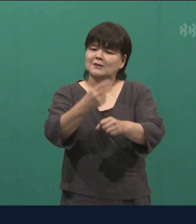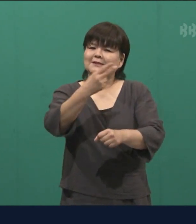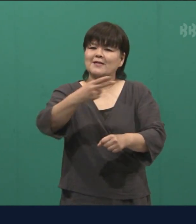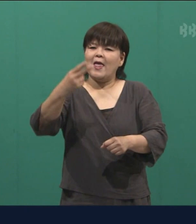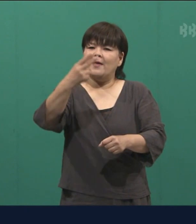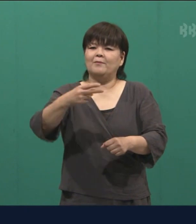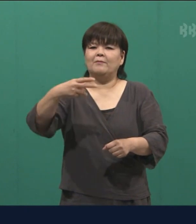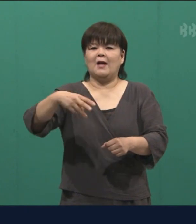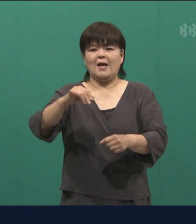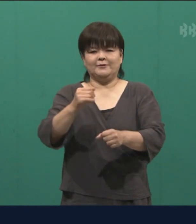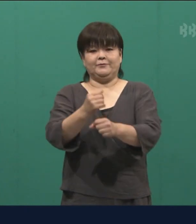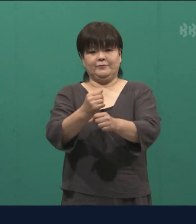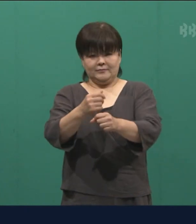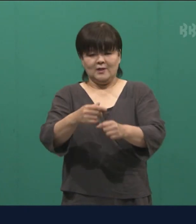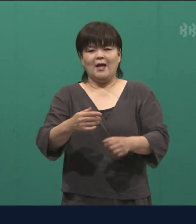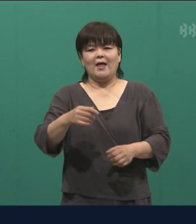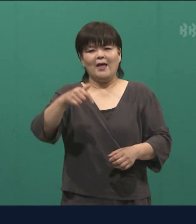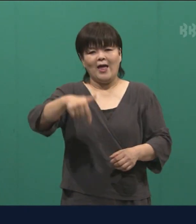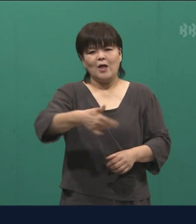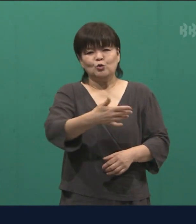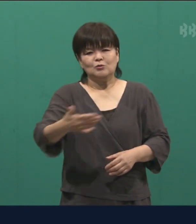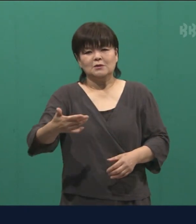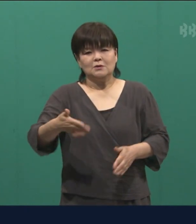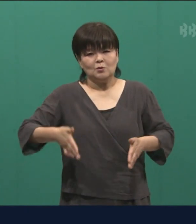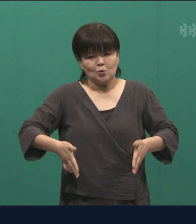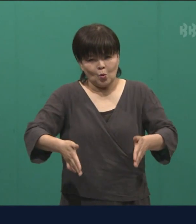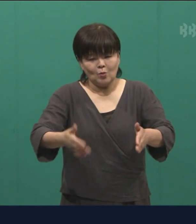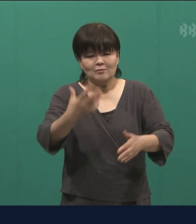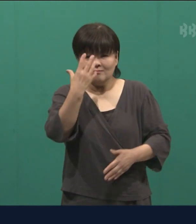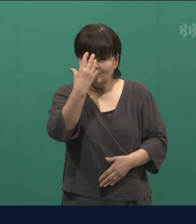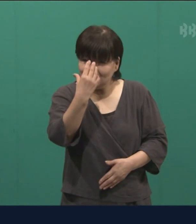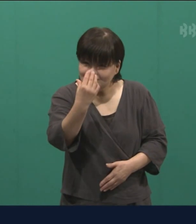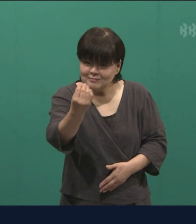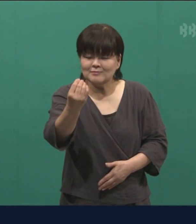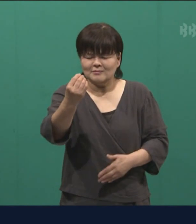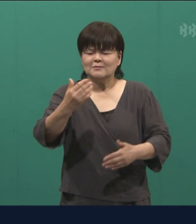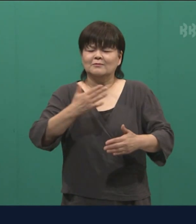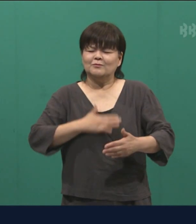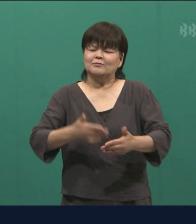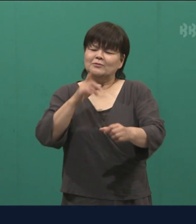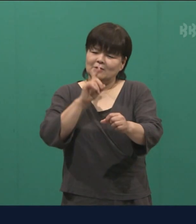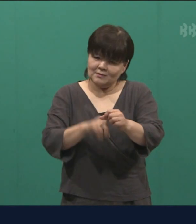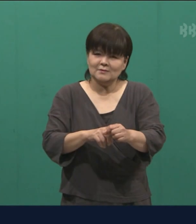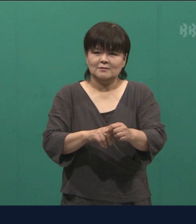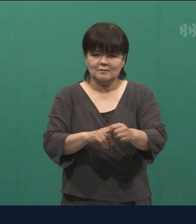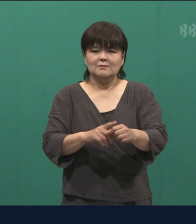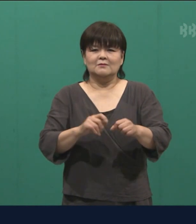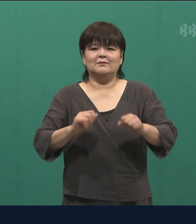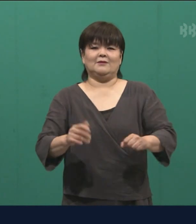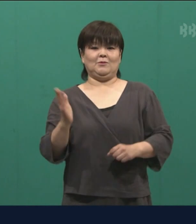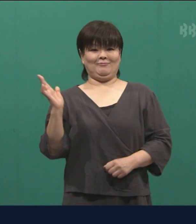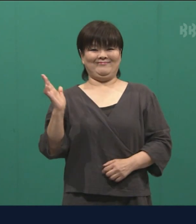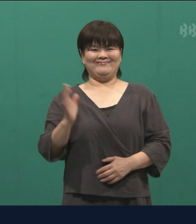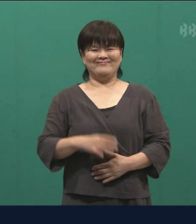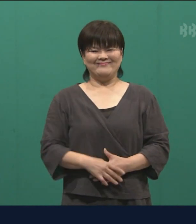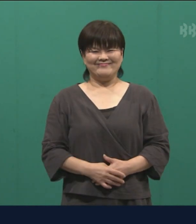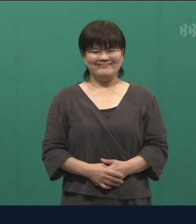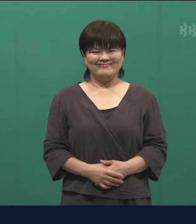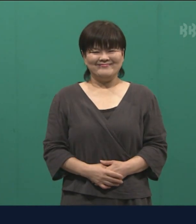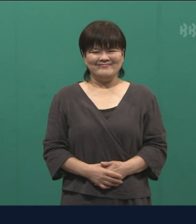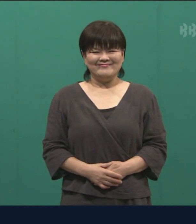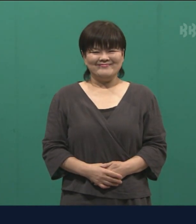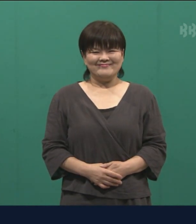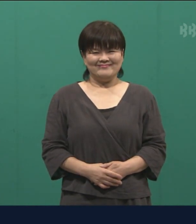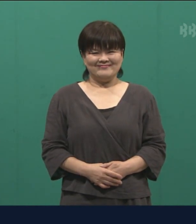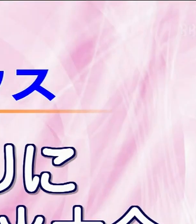およそ2000枚作成して下水道への関心を高めてもらいたいとしています。